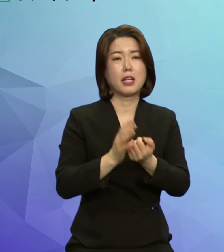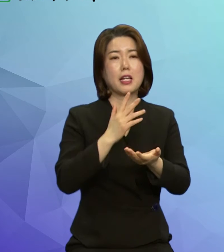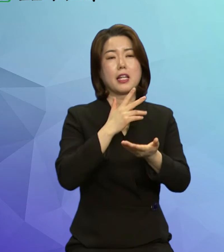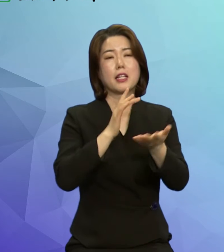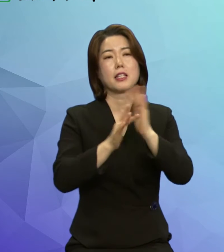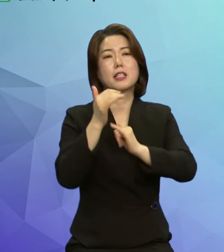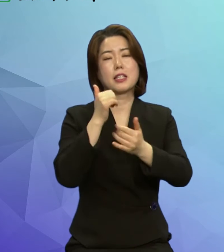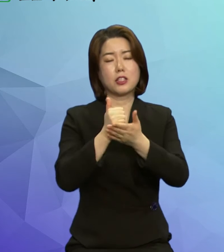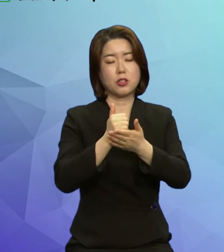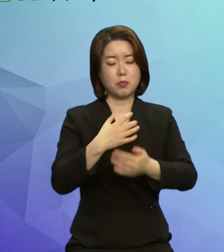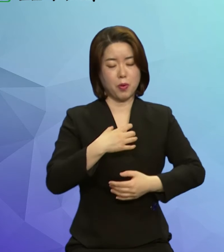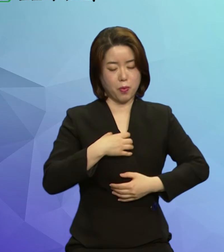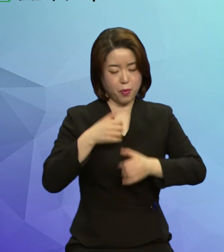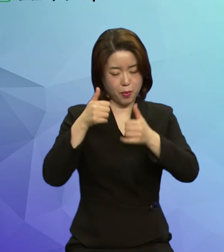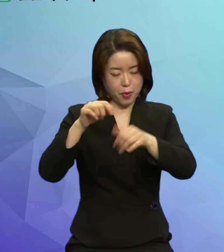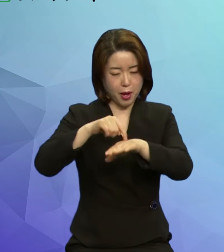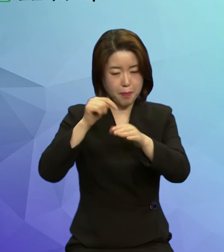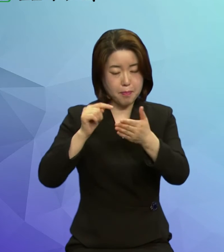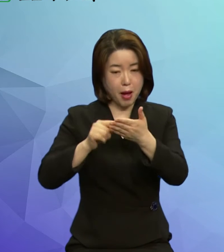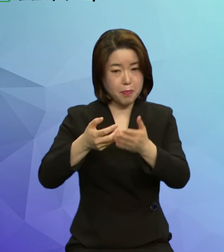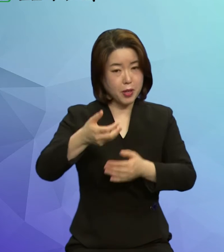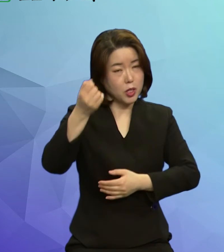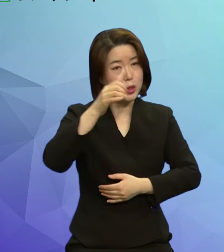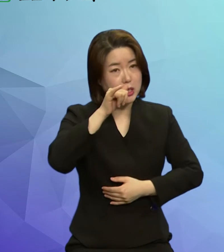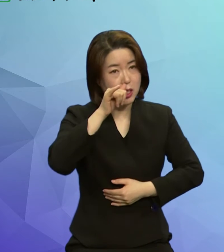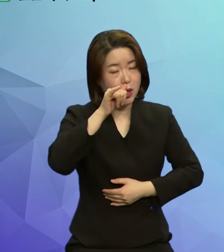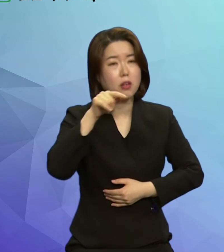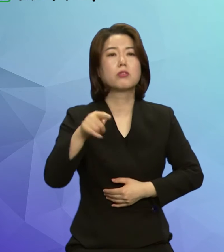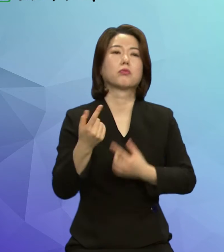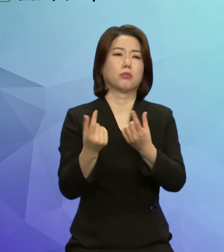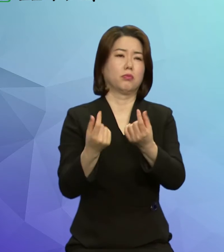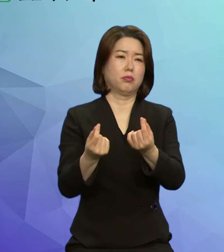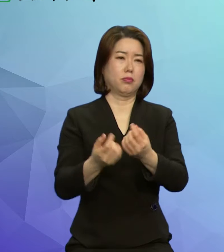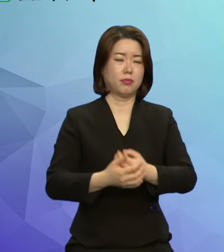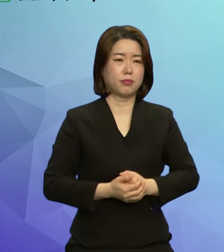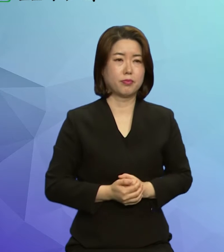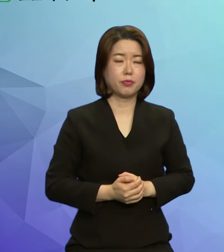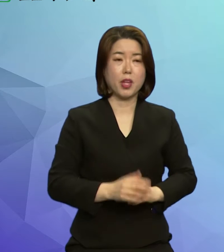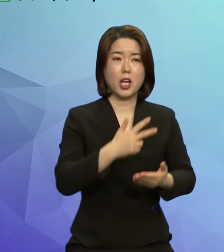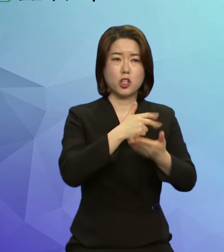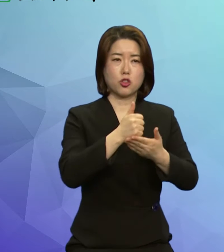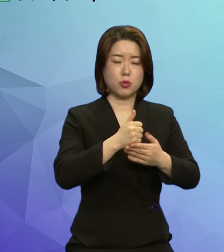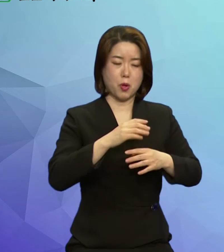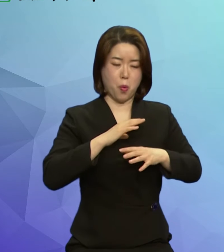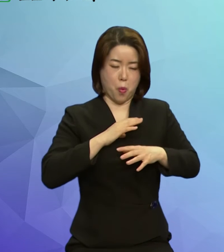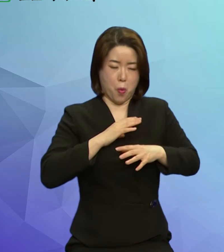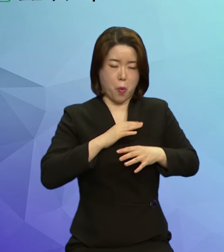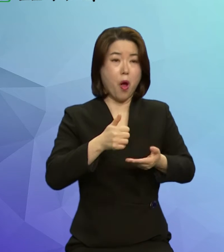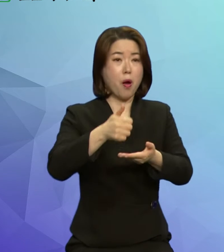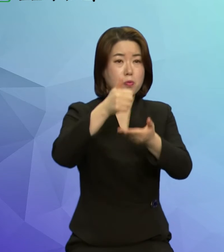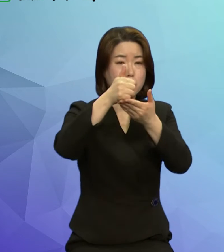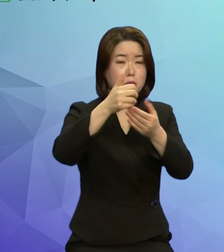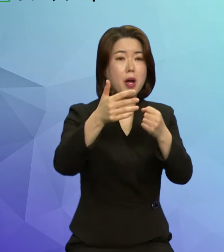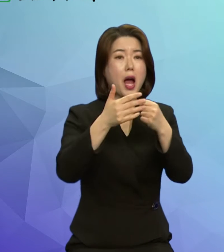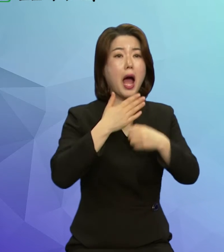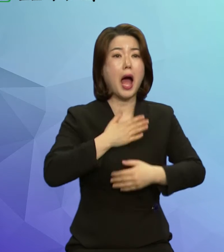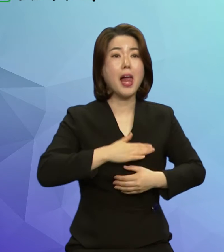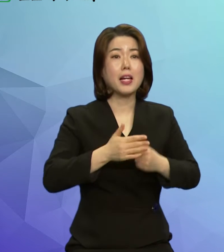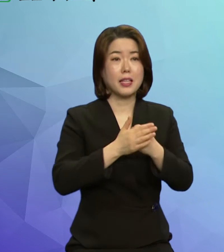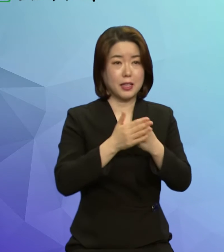경외하는 마음이 있었나 하는 겁니다. 11절에 보면 주님이 두려운 분이심을